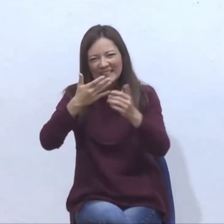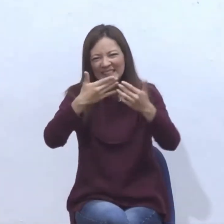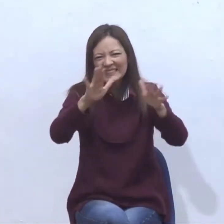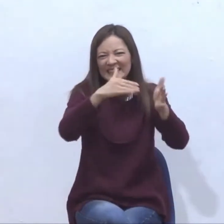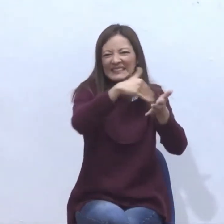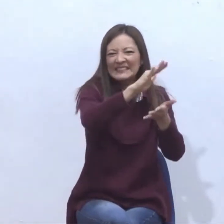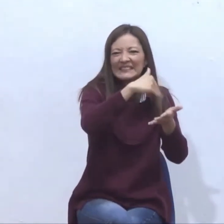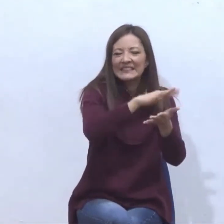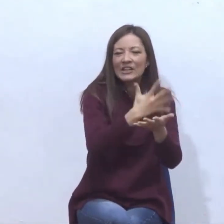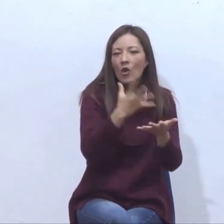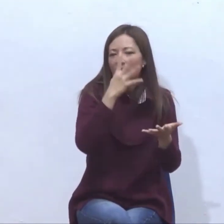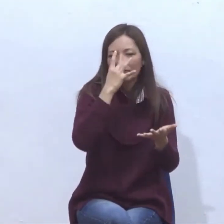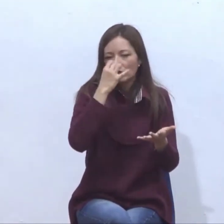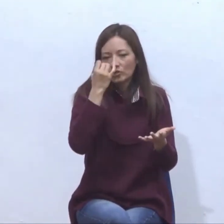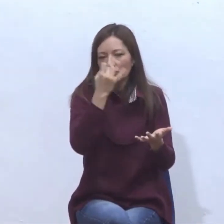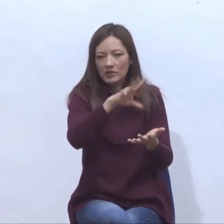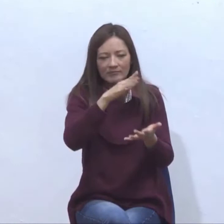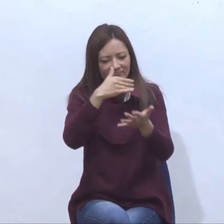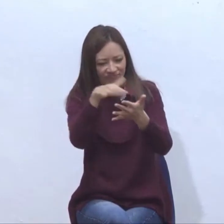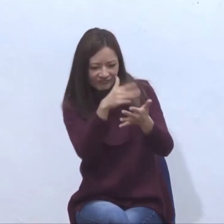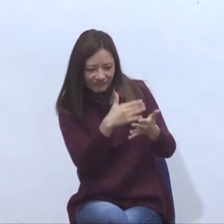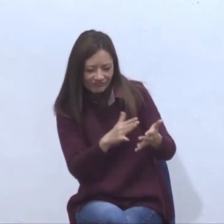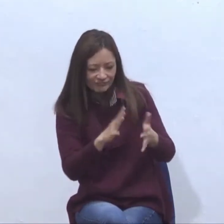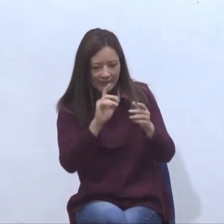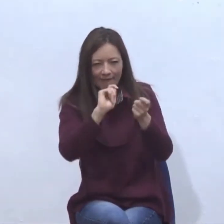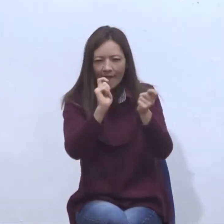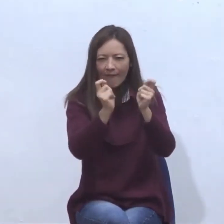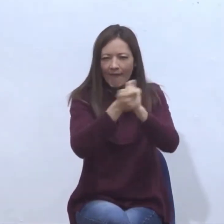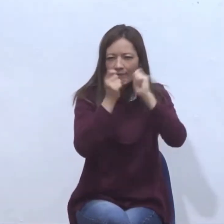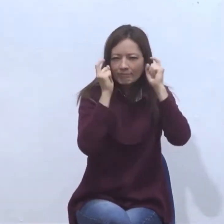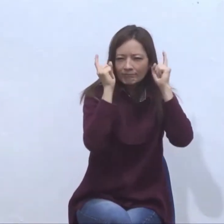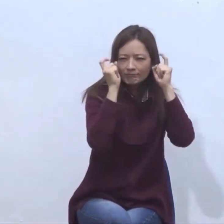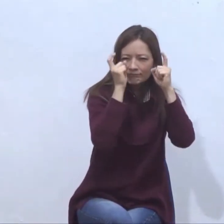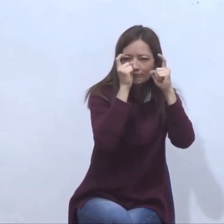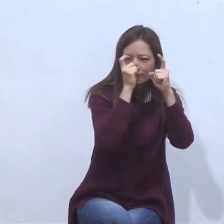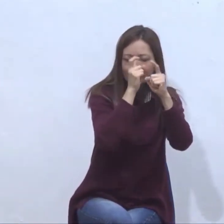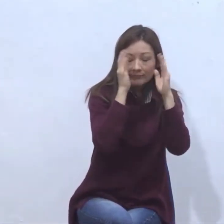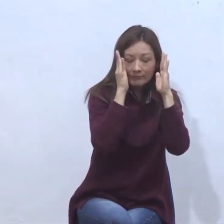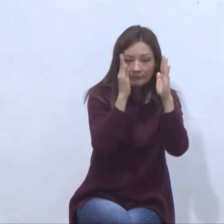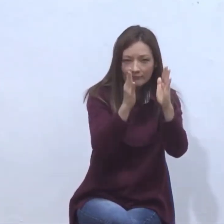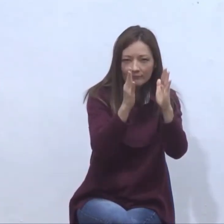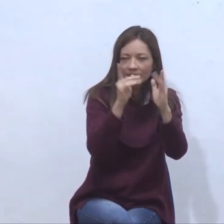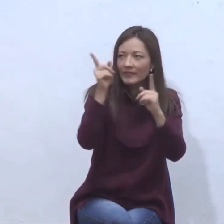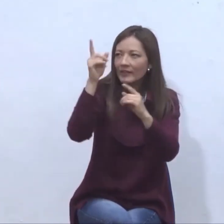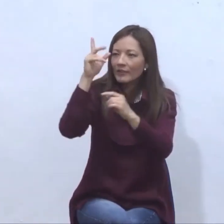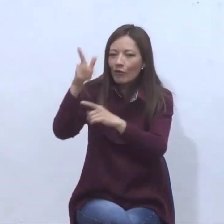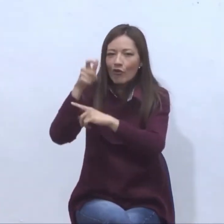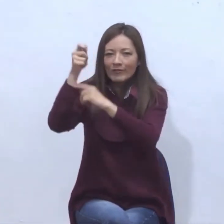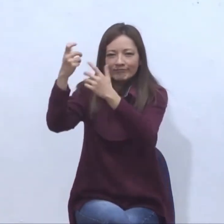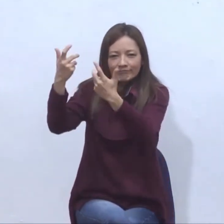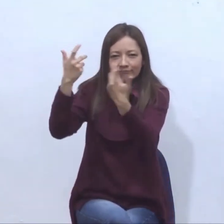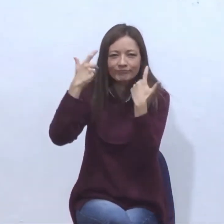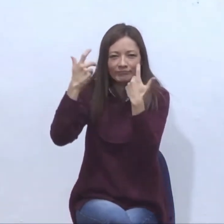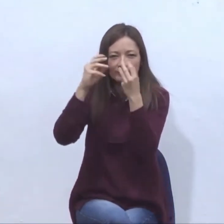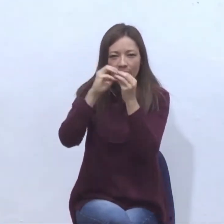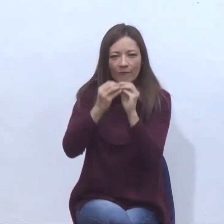los desaciertos, para que nos cambie el pensamiento, para que nuestros pensamientos sean revestidos por Cristo Jesús.